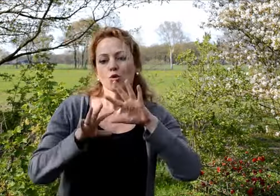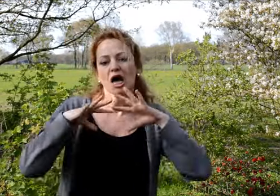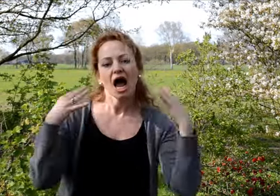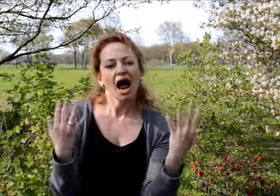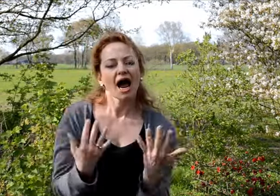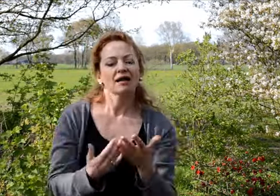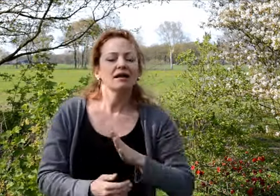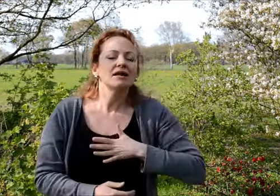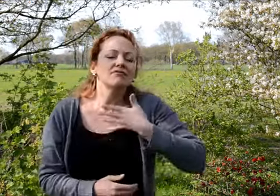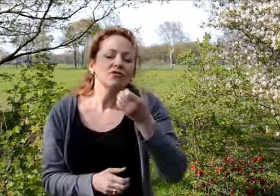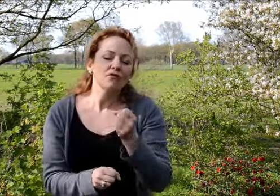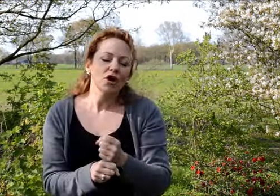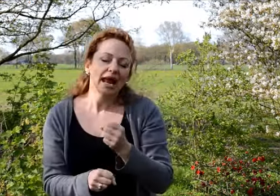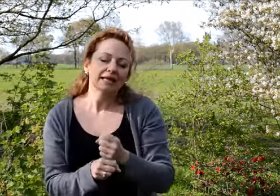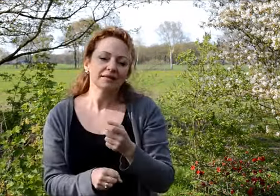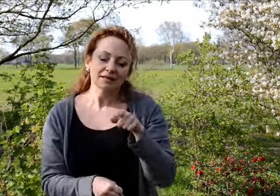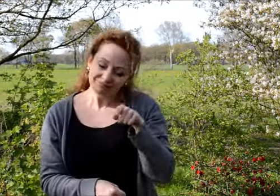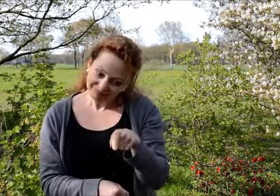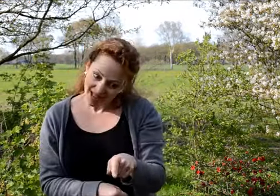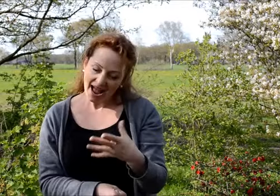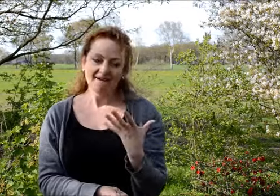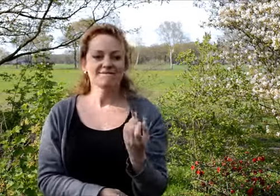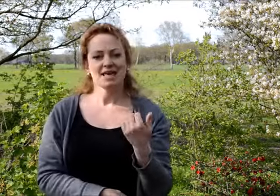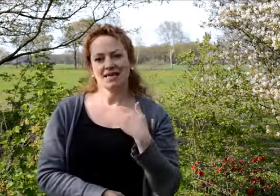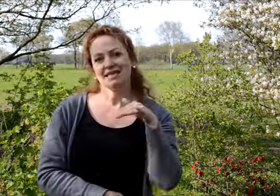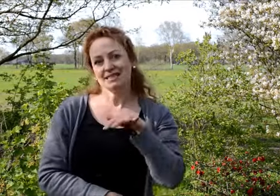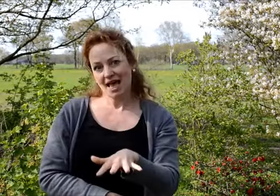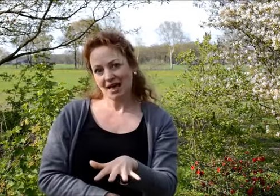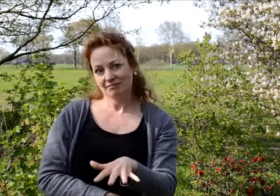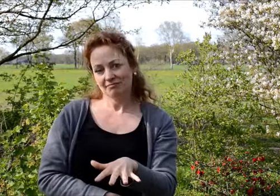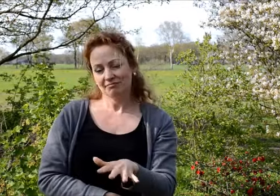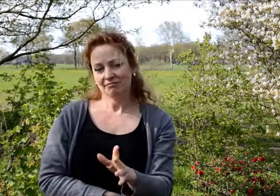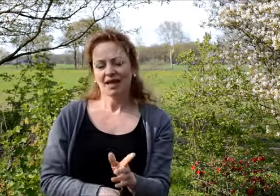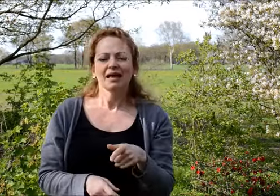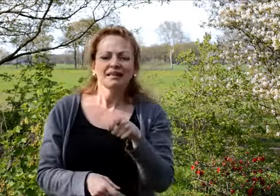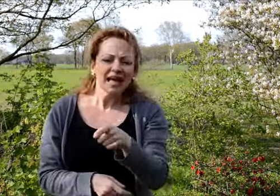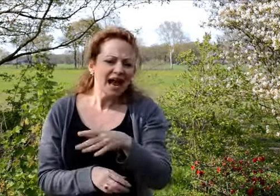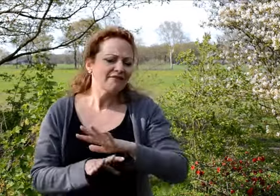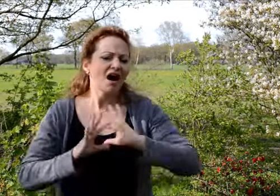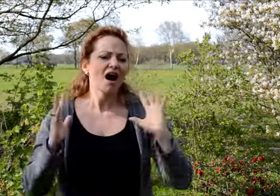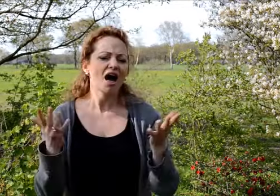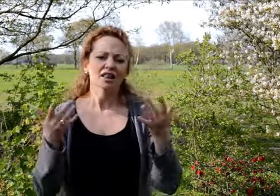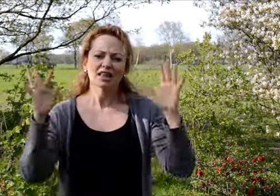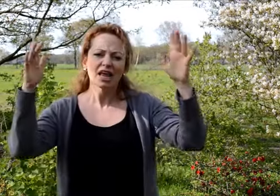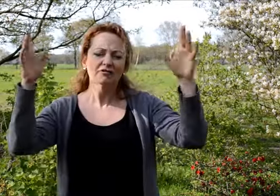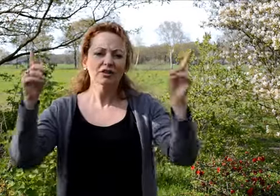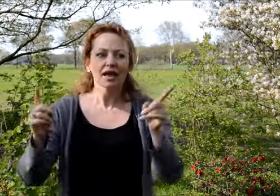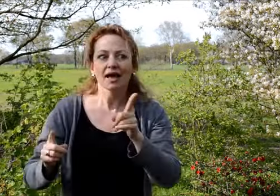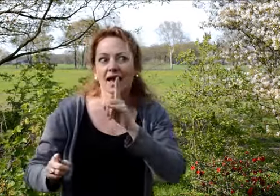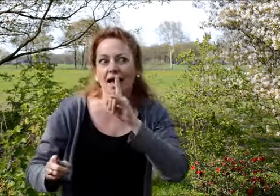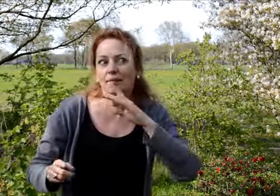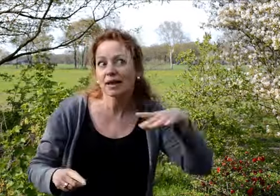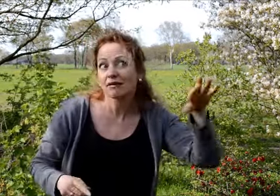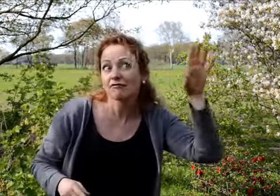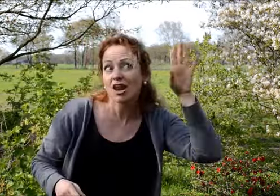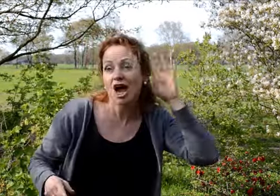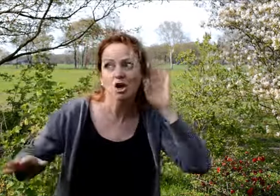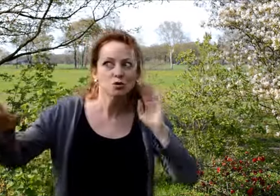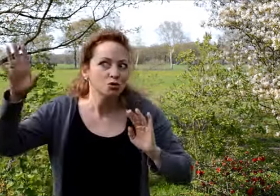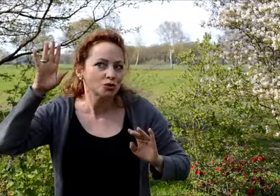aarde liefdevol werkt, en daar wil ik zijn. Waar al wat leeft, geheimen in fluistert